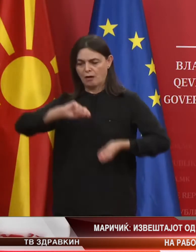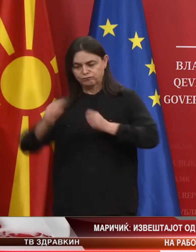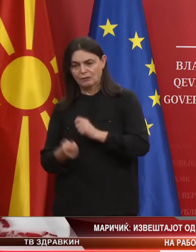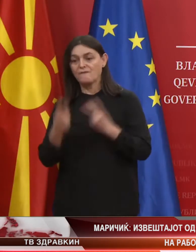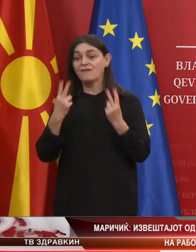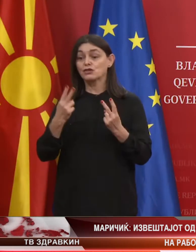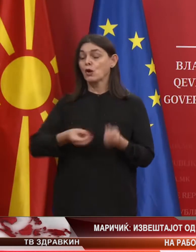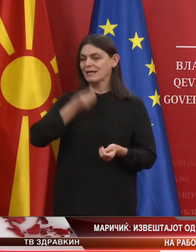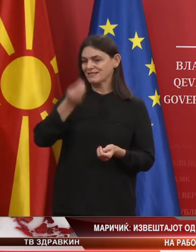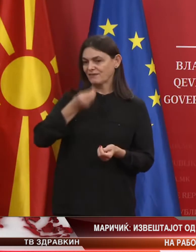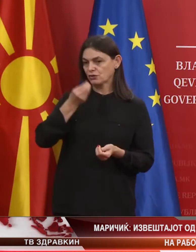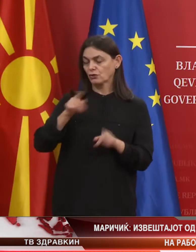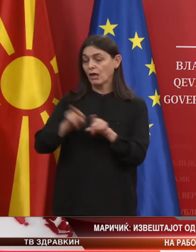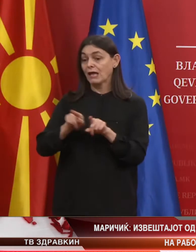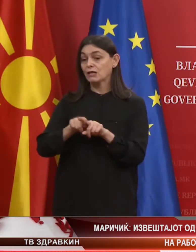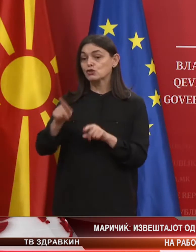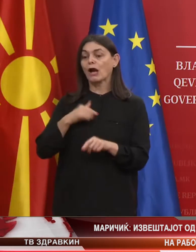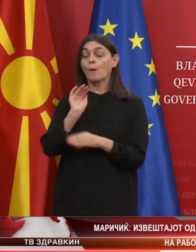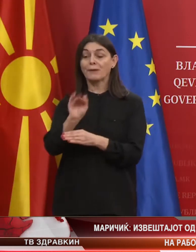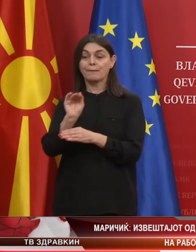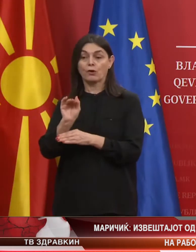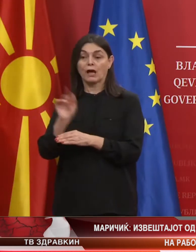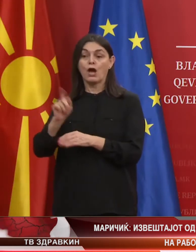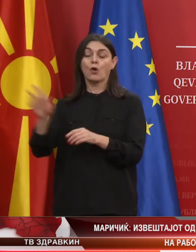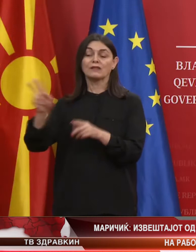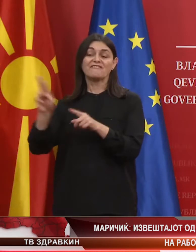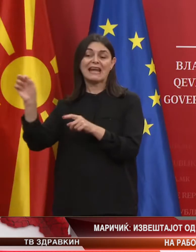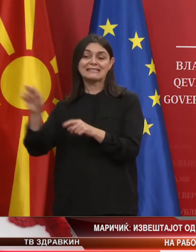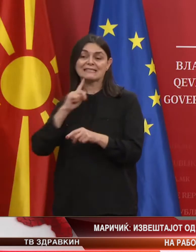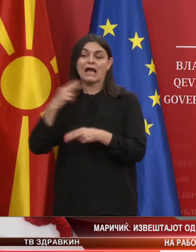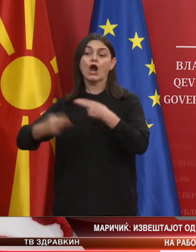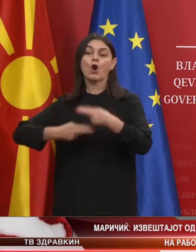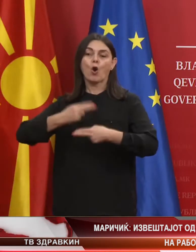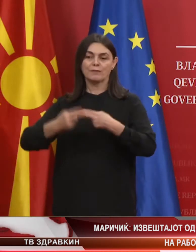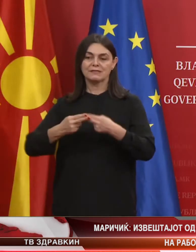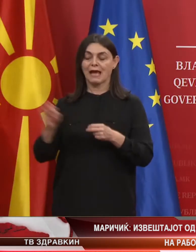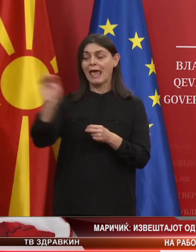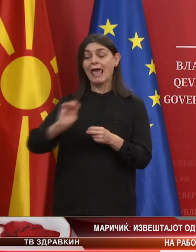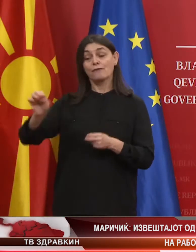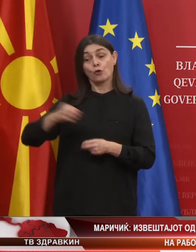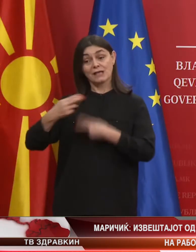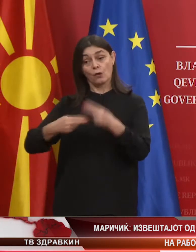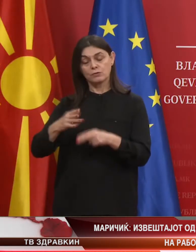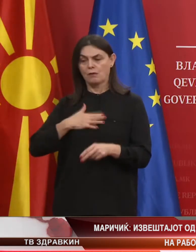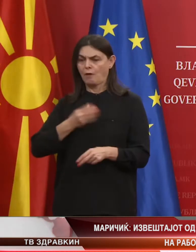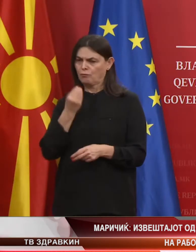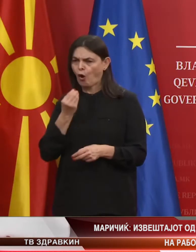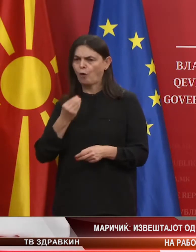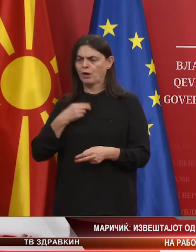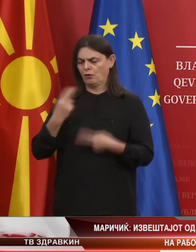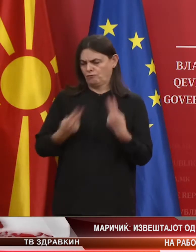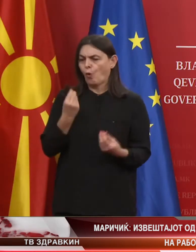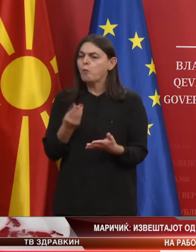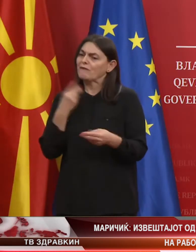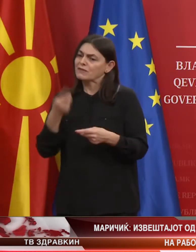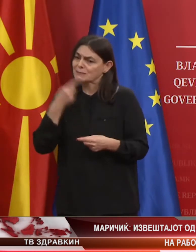приоритети од извештајот на Прибе, како и препораките од Венецијанската комисија. Европската комисија има и пофални зборови за проактивната